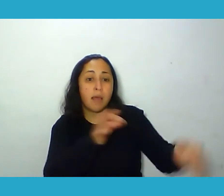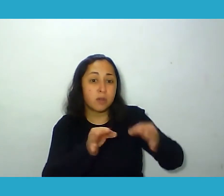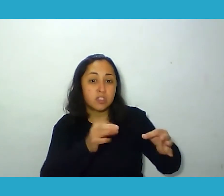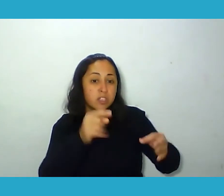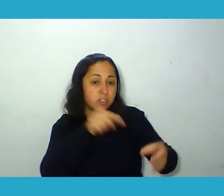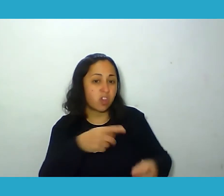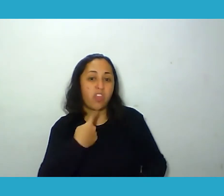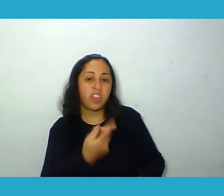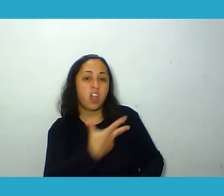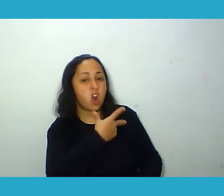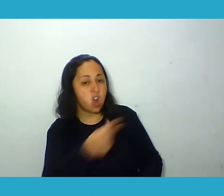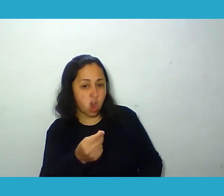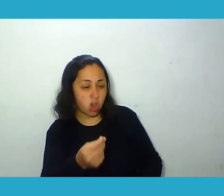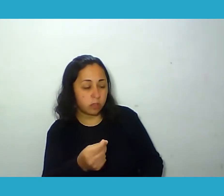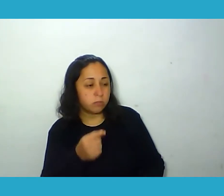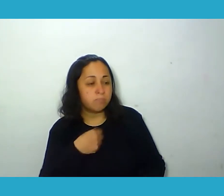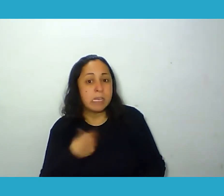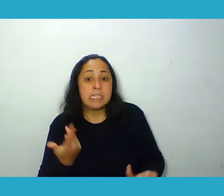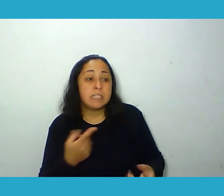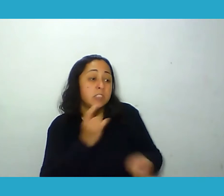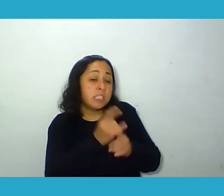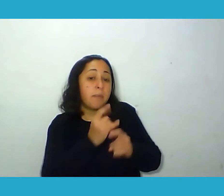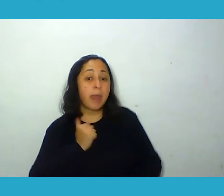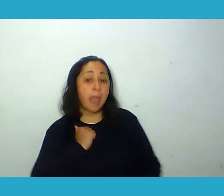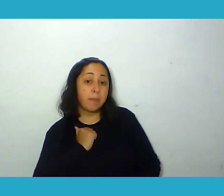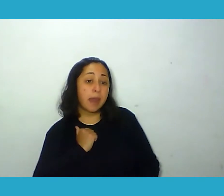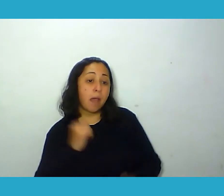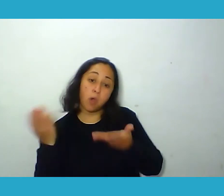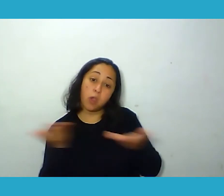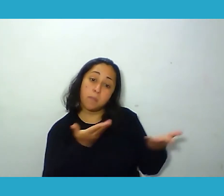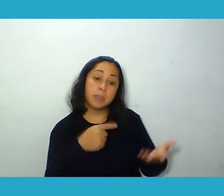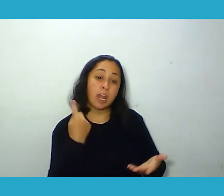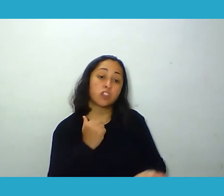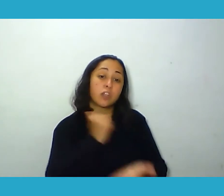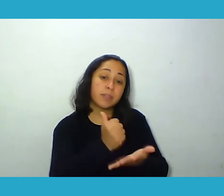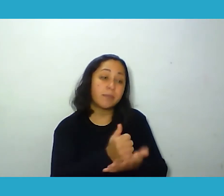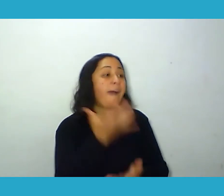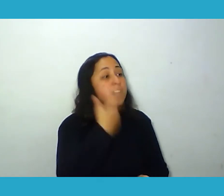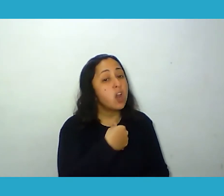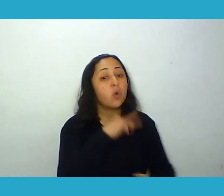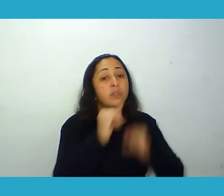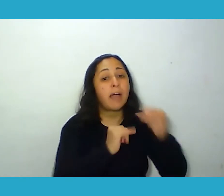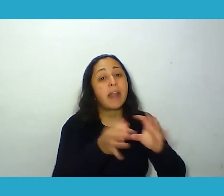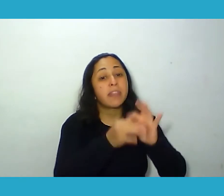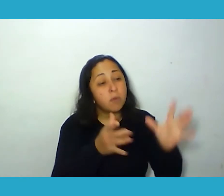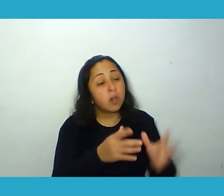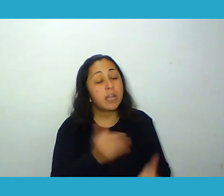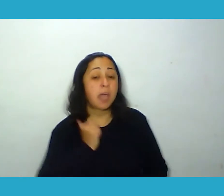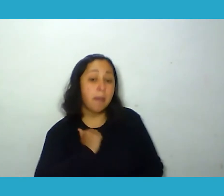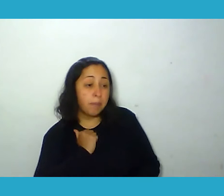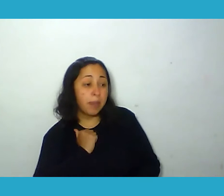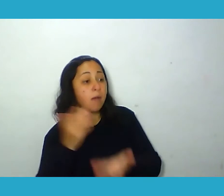los vecinos siempre esperando la invitación a participar para los que tanto les gusta hablar de democracia. Quiere un ordenamiento